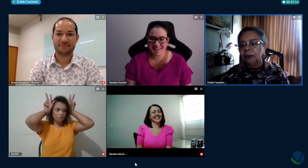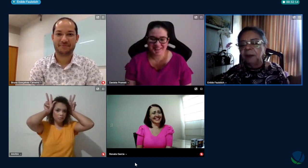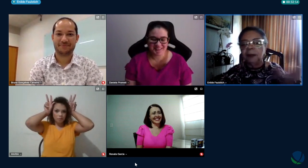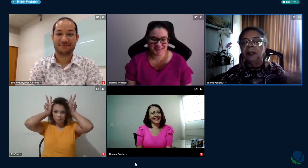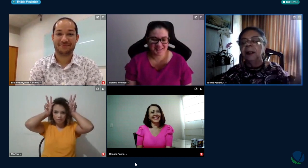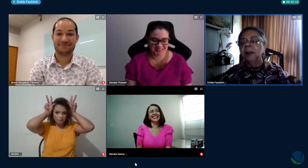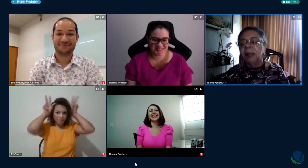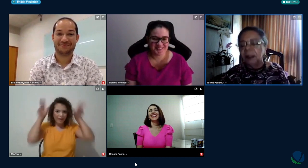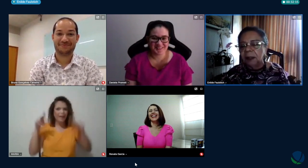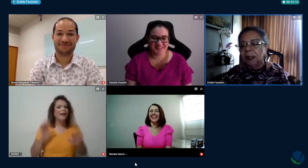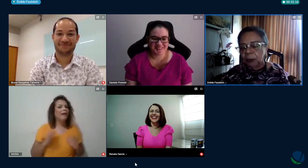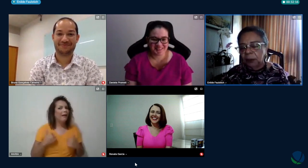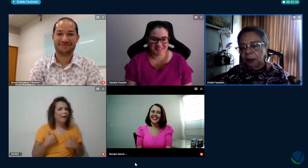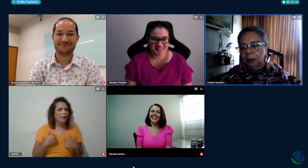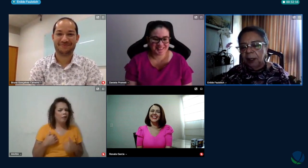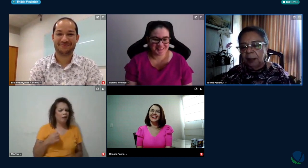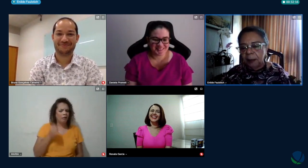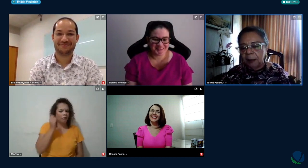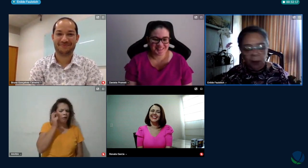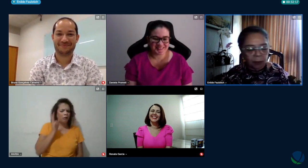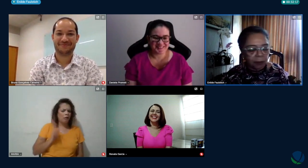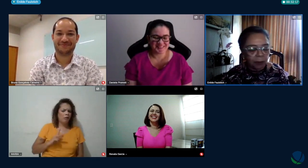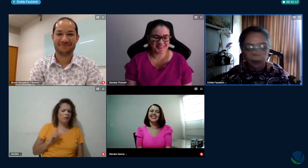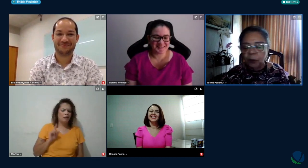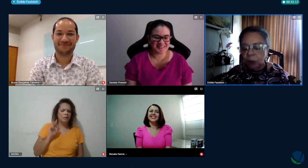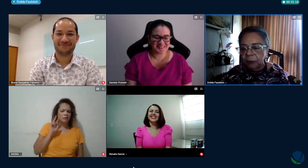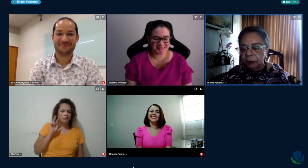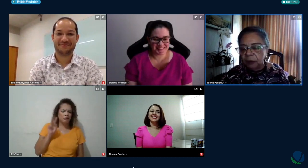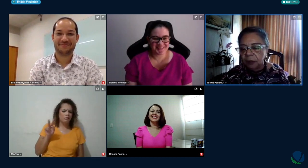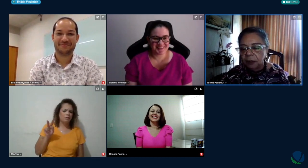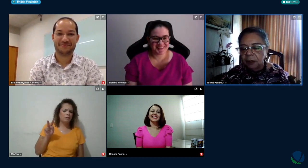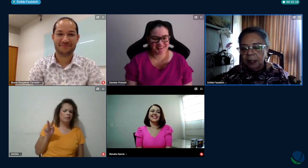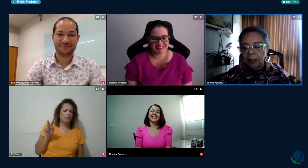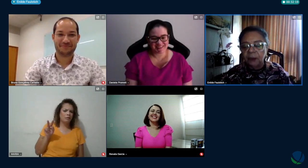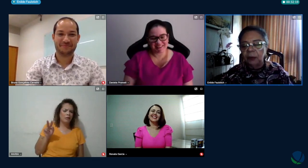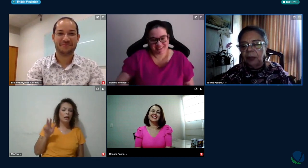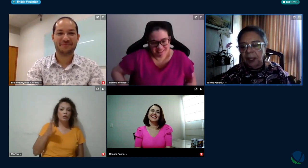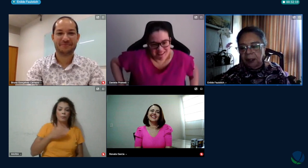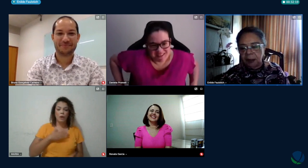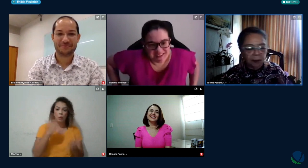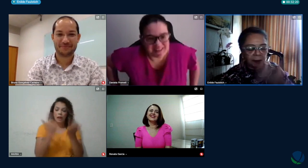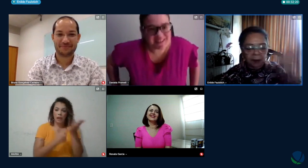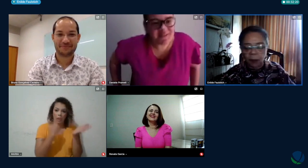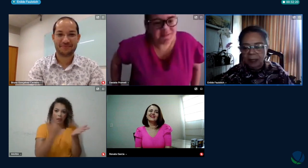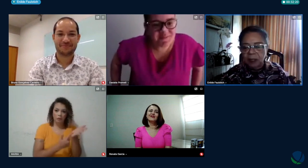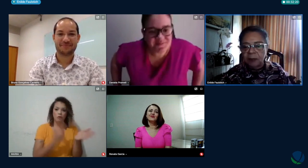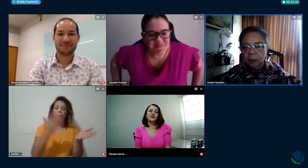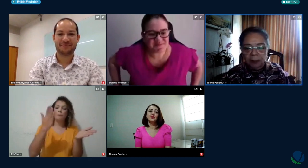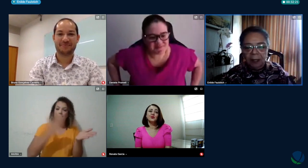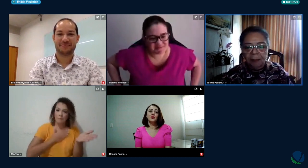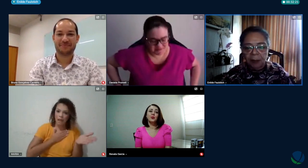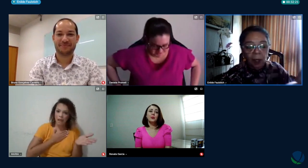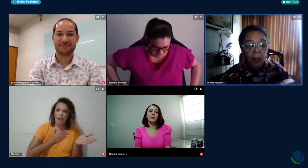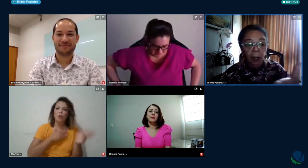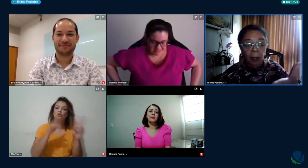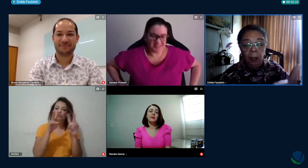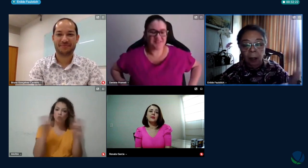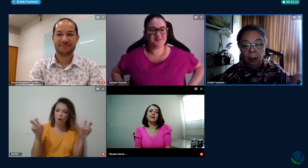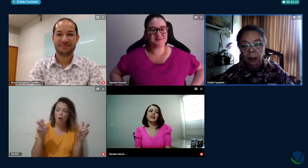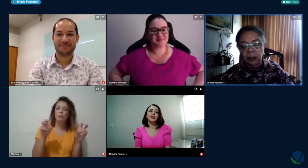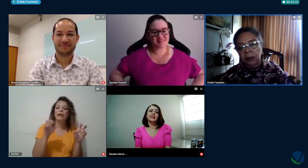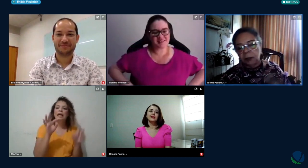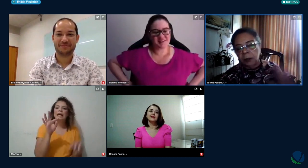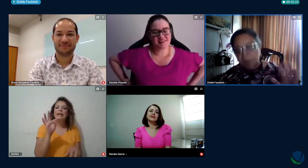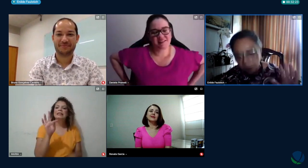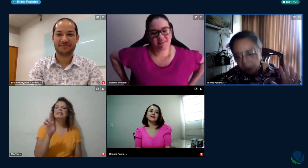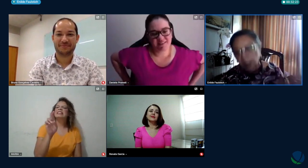viu na literatura, nos meus livros, que ela viu lá que traumatismo e tal, que ela pegou,